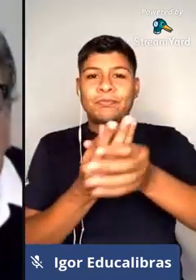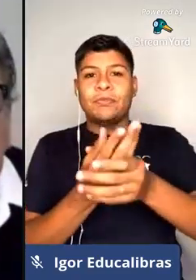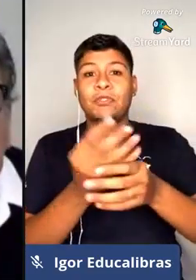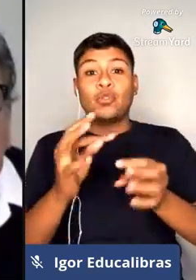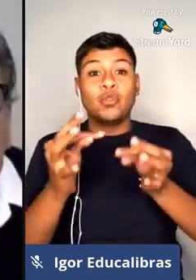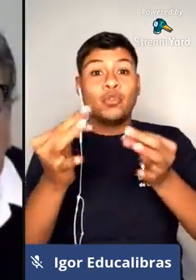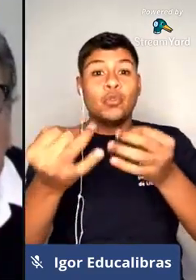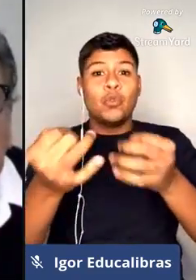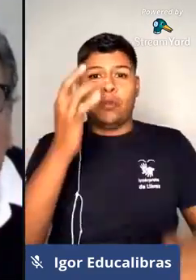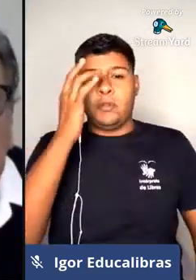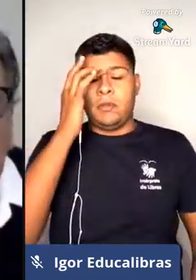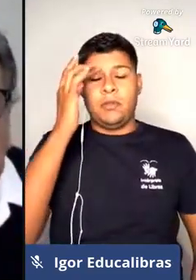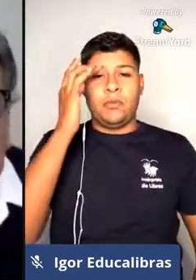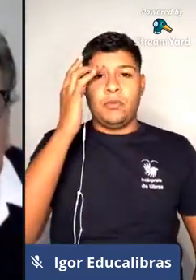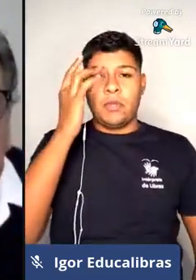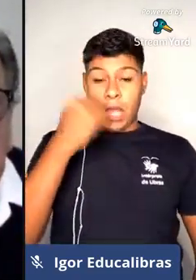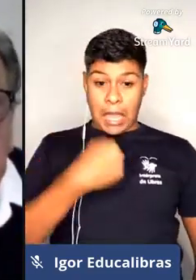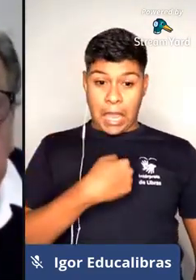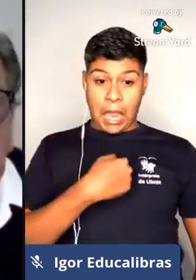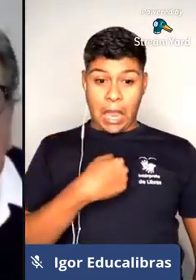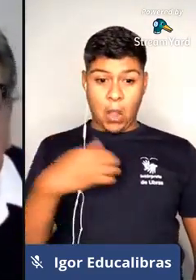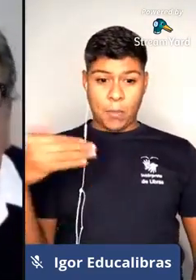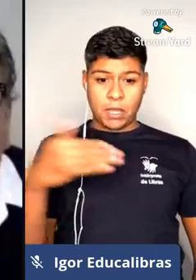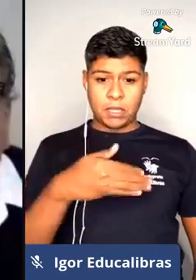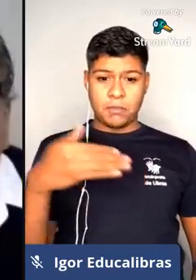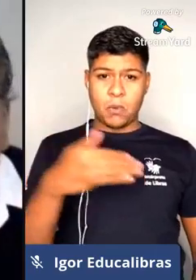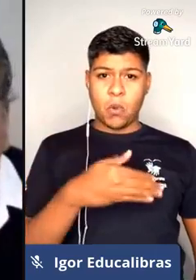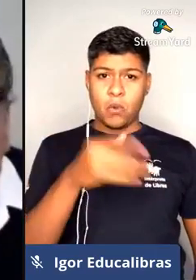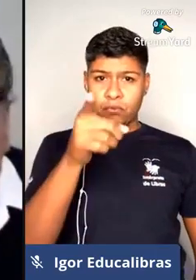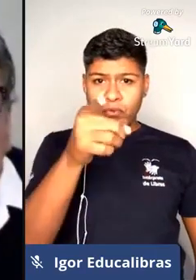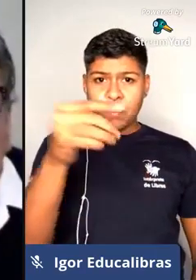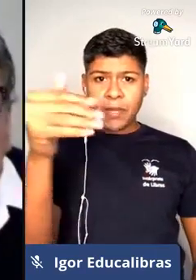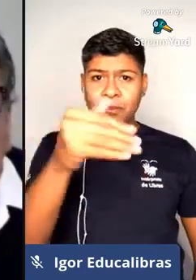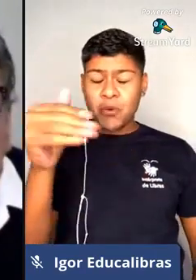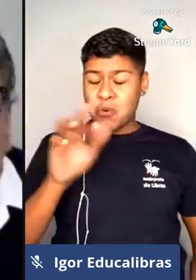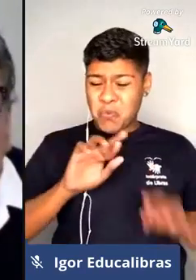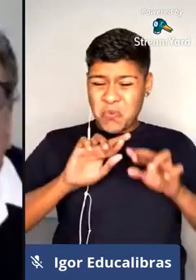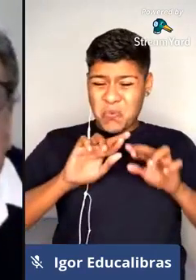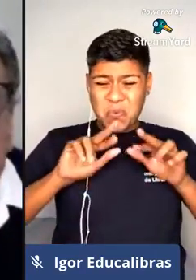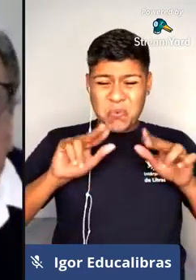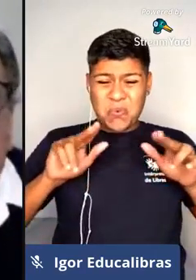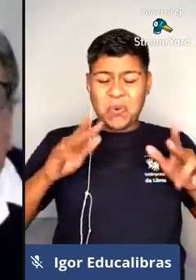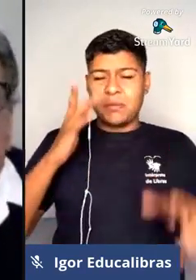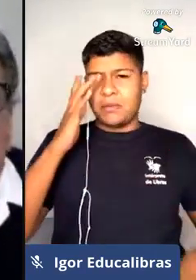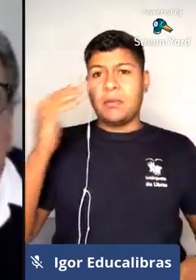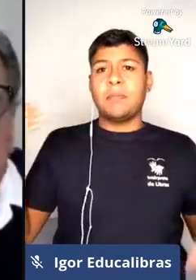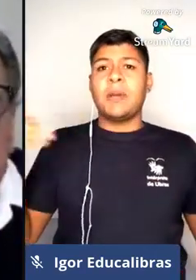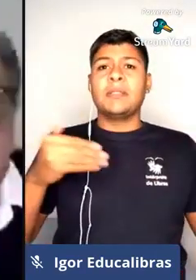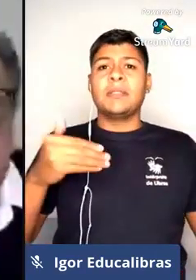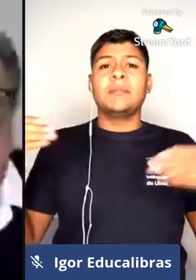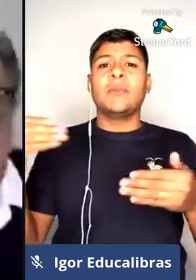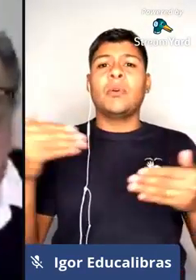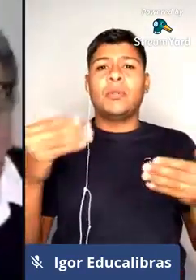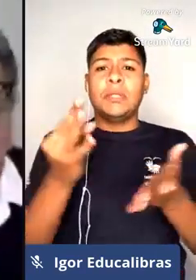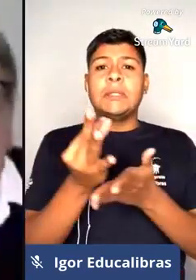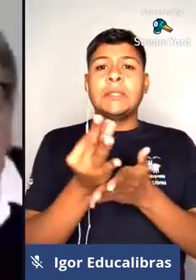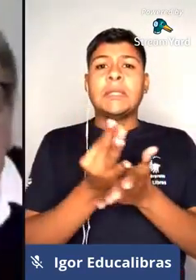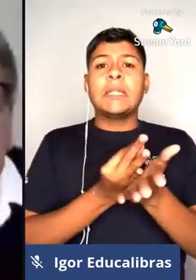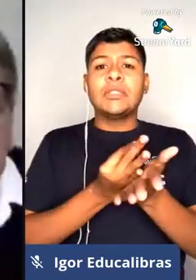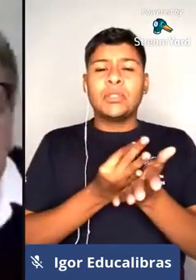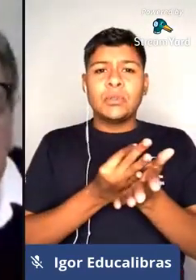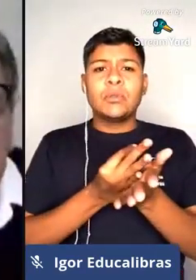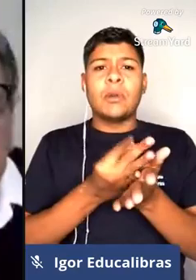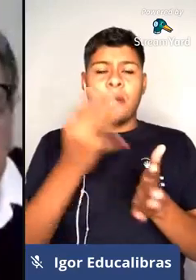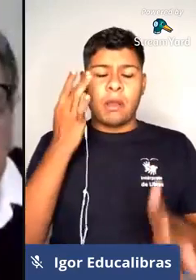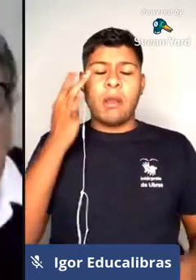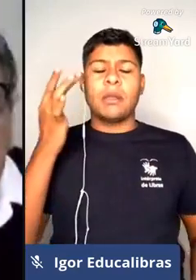todos. Porque não foi eu participei, você participou, muitos outros participaram, e o texto, eu acho